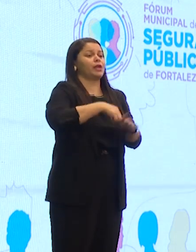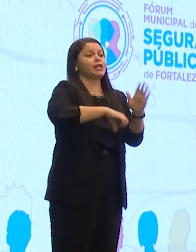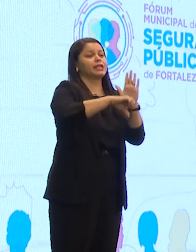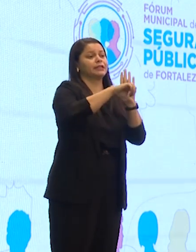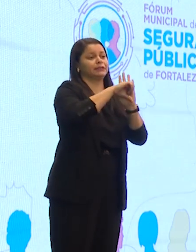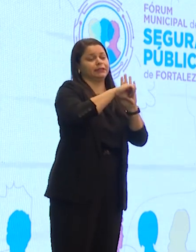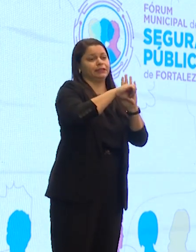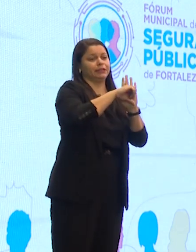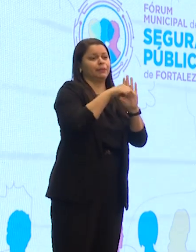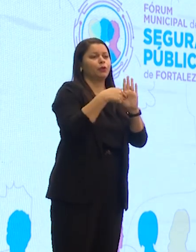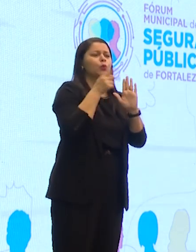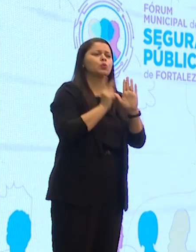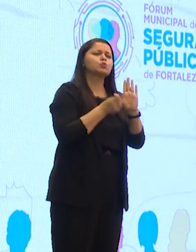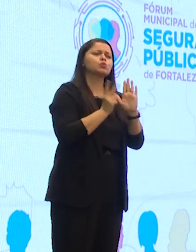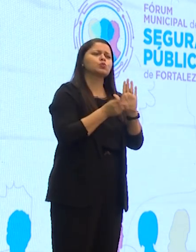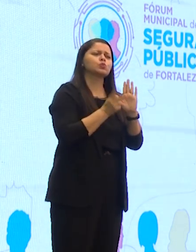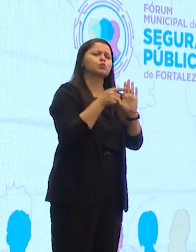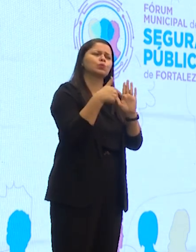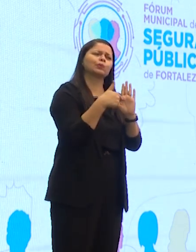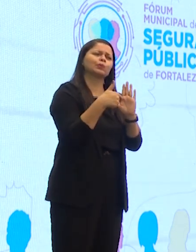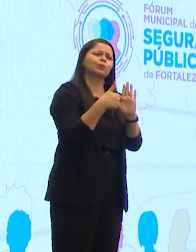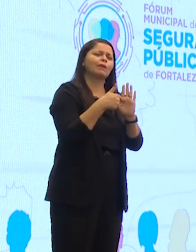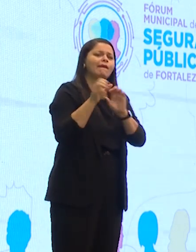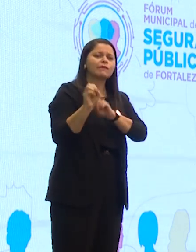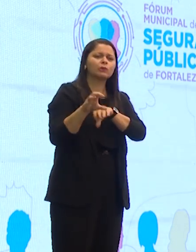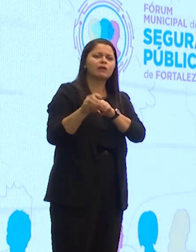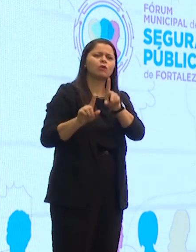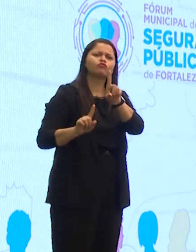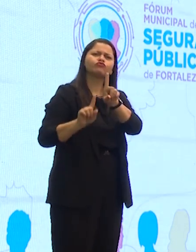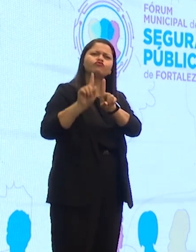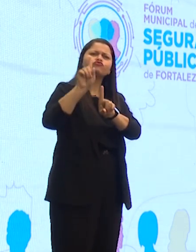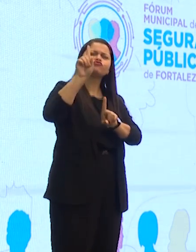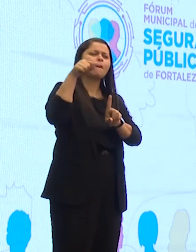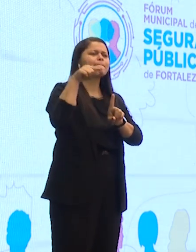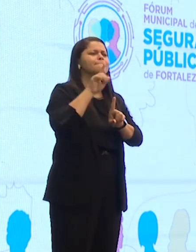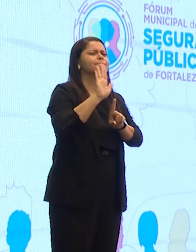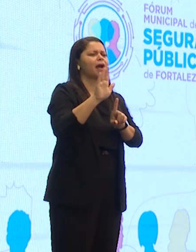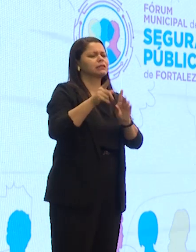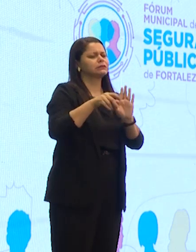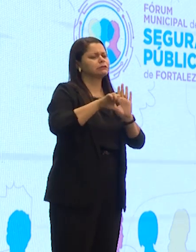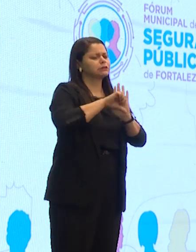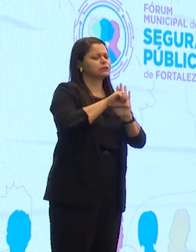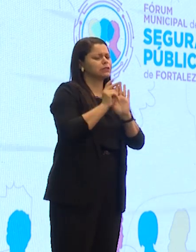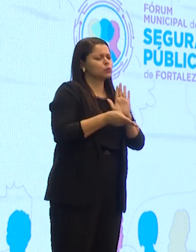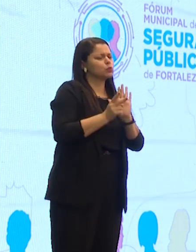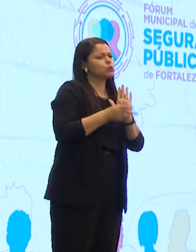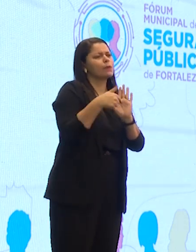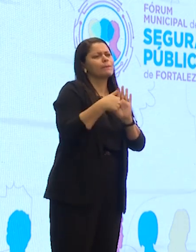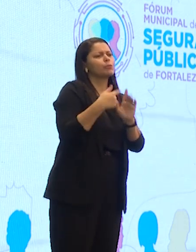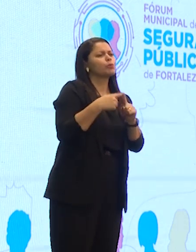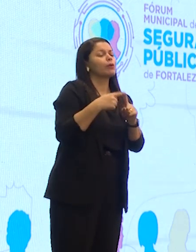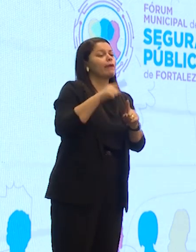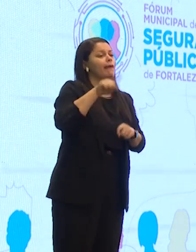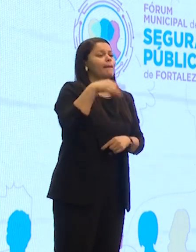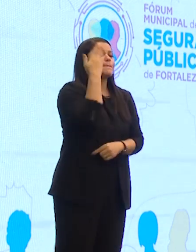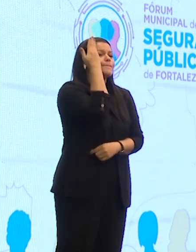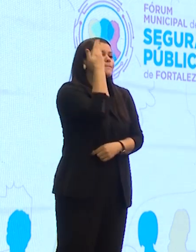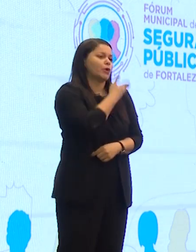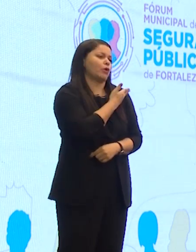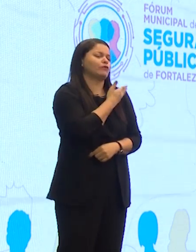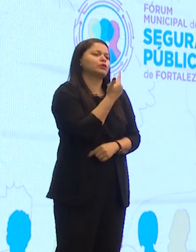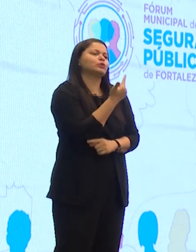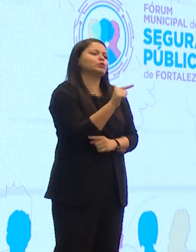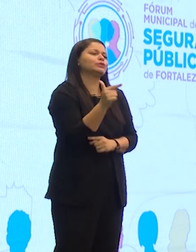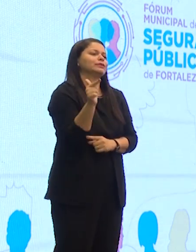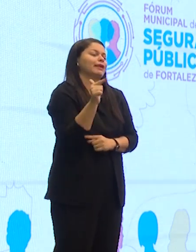violência? Essa é a prova prática, que não há saída simples para problema complexo